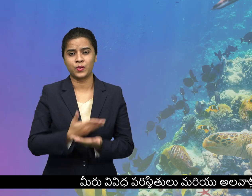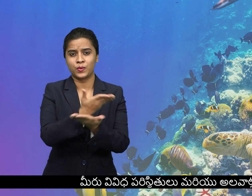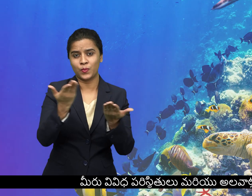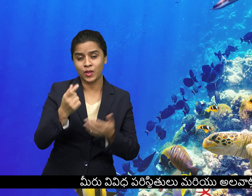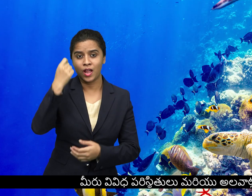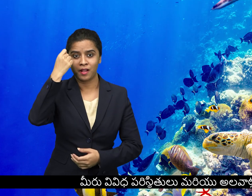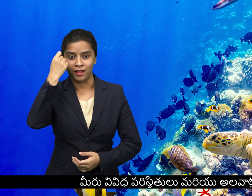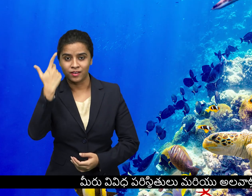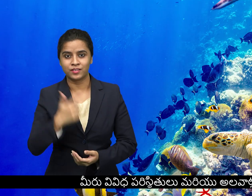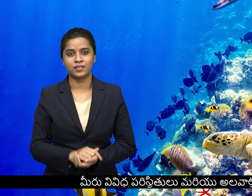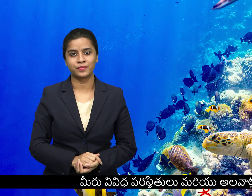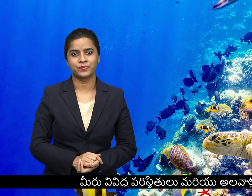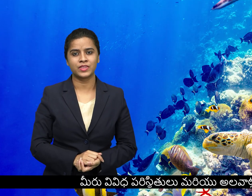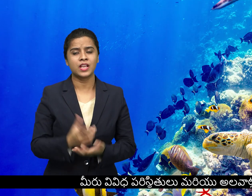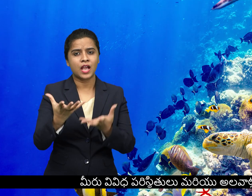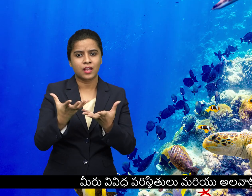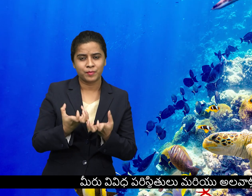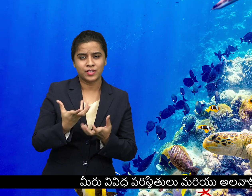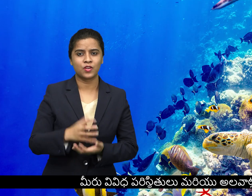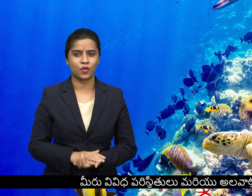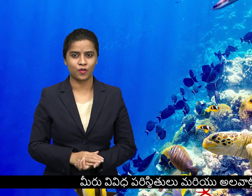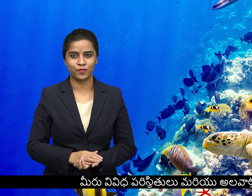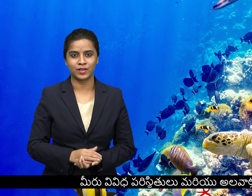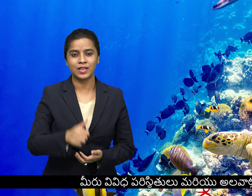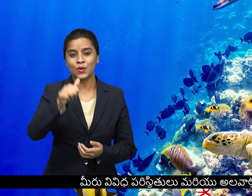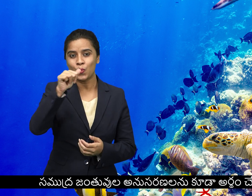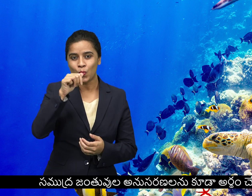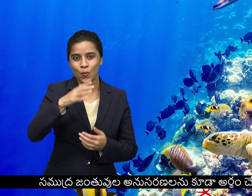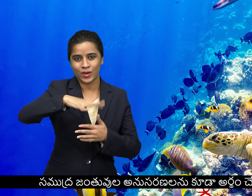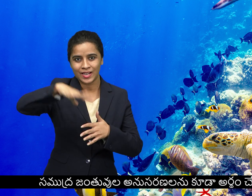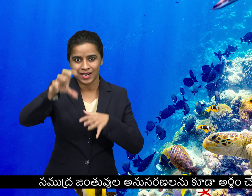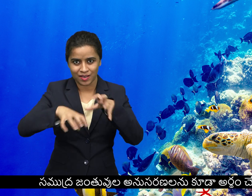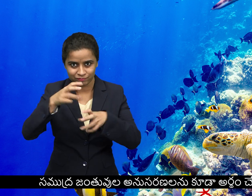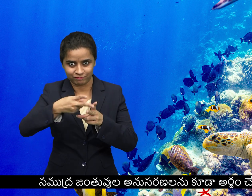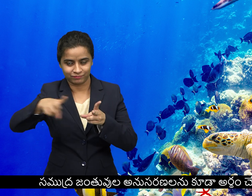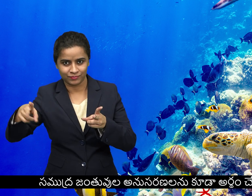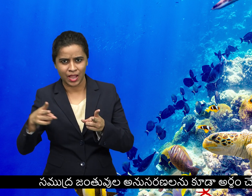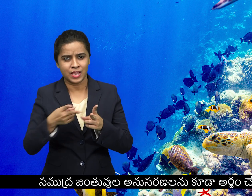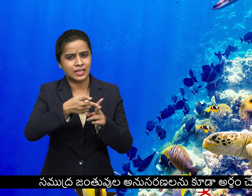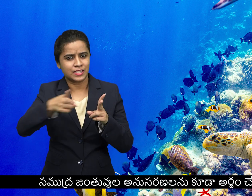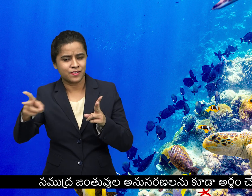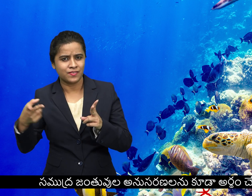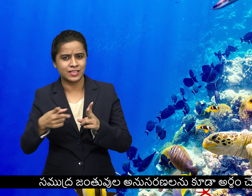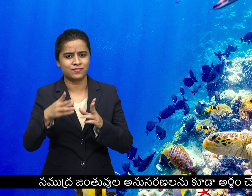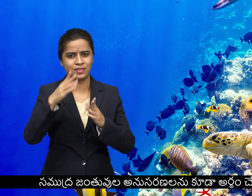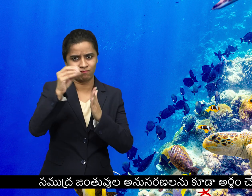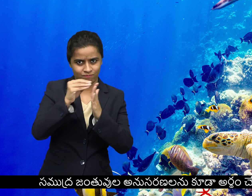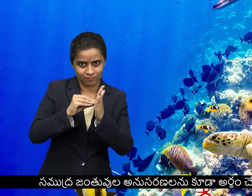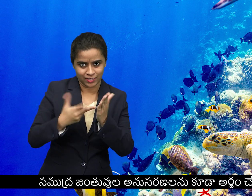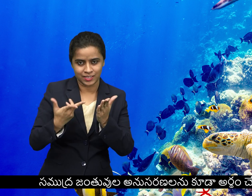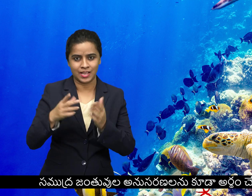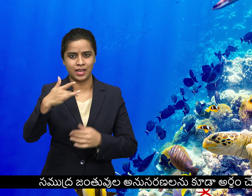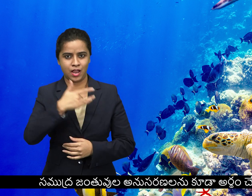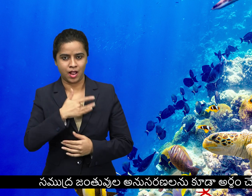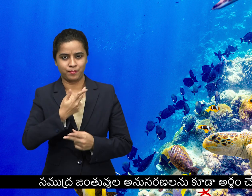మీరు వివిధ పరిస్థితులు మరియు అలవాట్లకు సముద్ర జంతువుల అనుసరణలను కూడా అర్థం